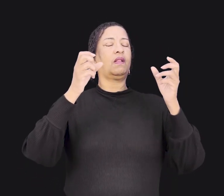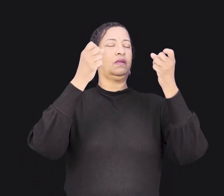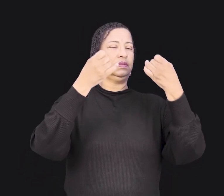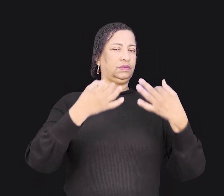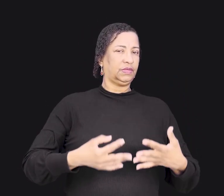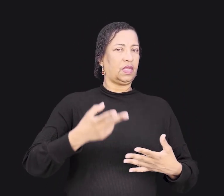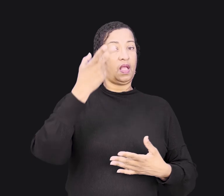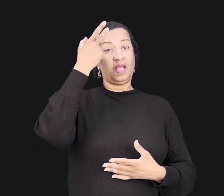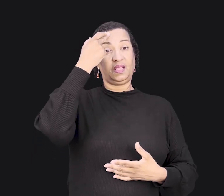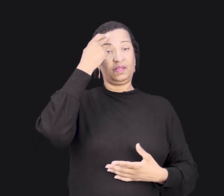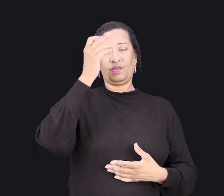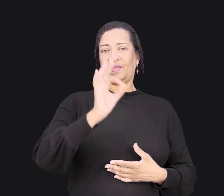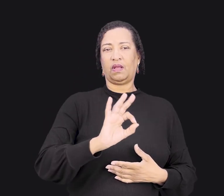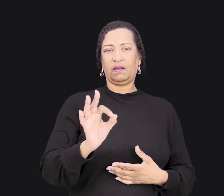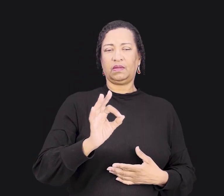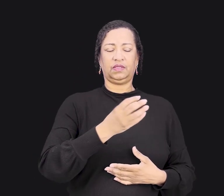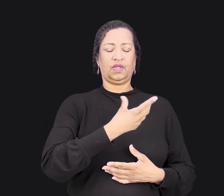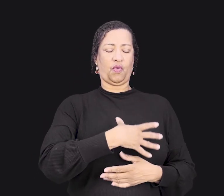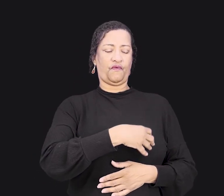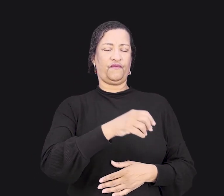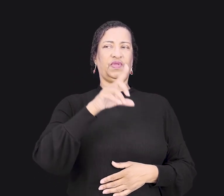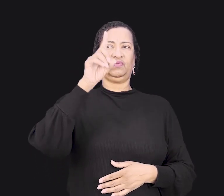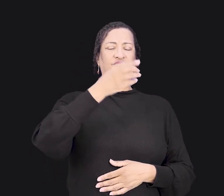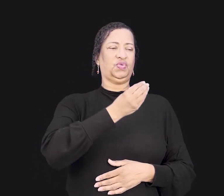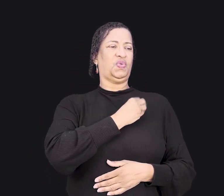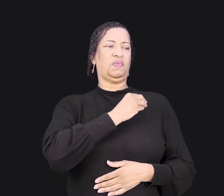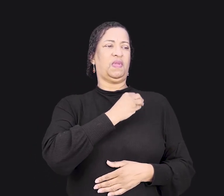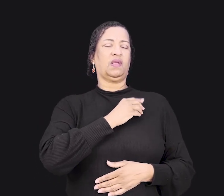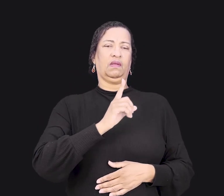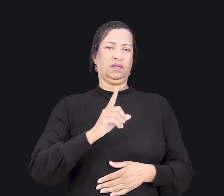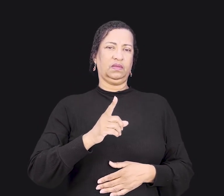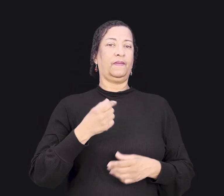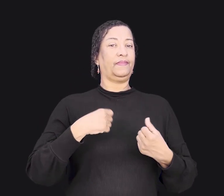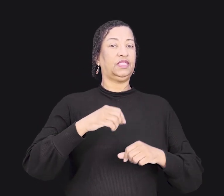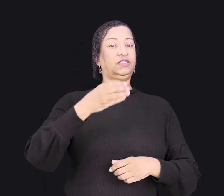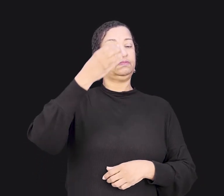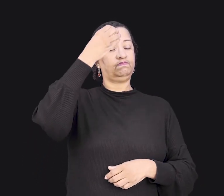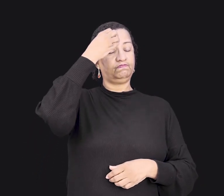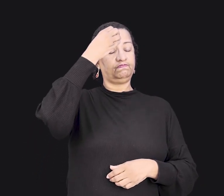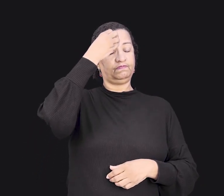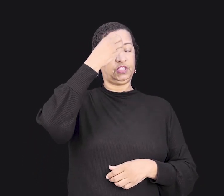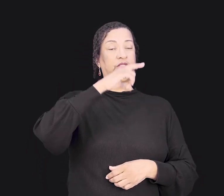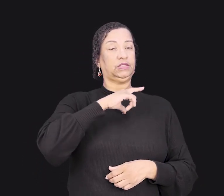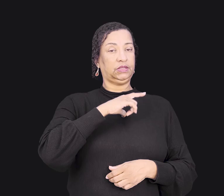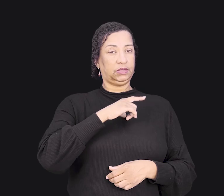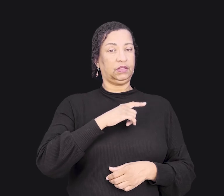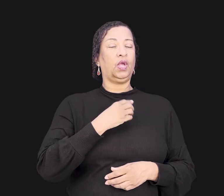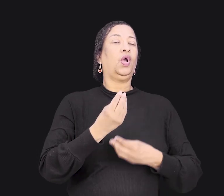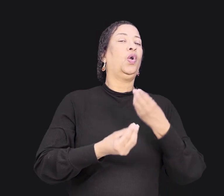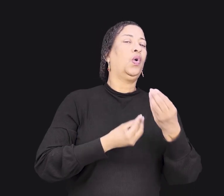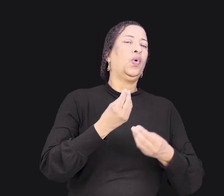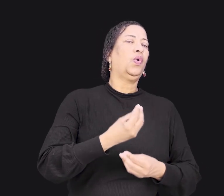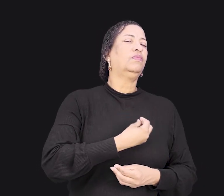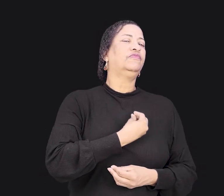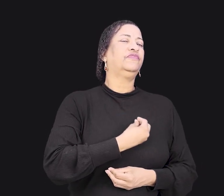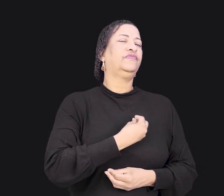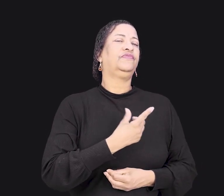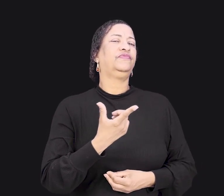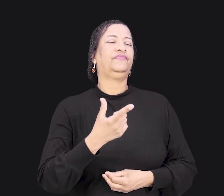normal que um filho de Deus viva pecando. Precisamos nos conscientizar disso. Como deve ser a vida de um seguidor de Cristo? Não pode